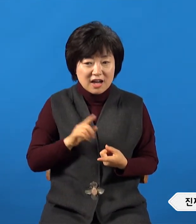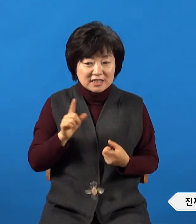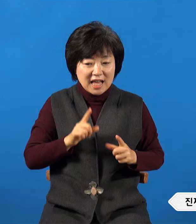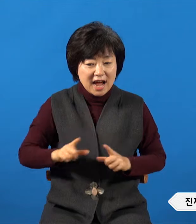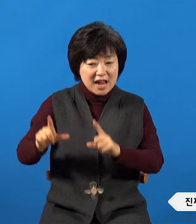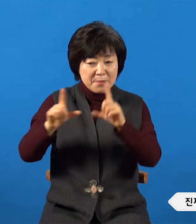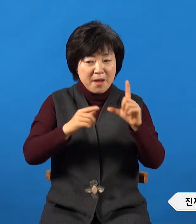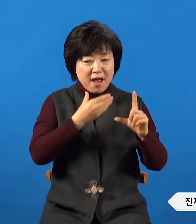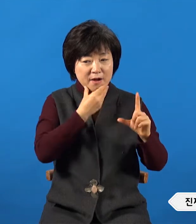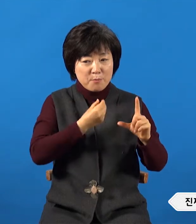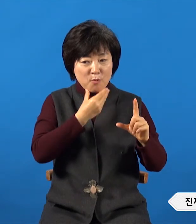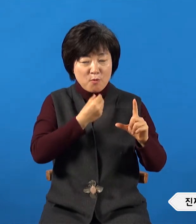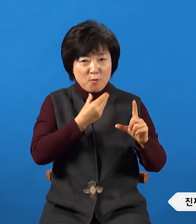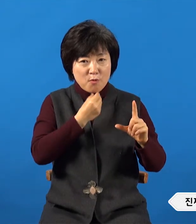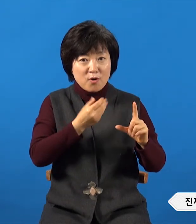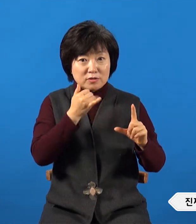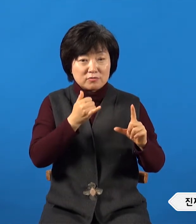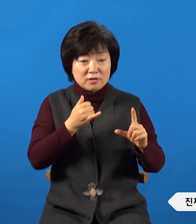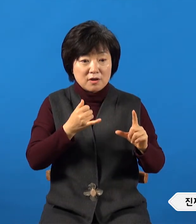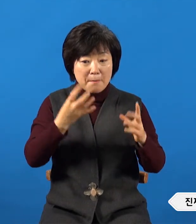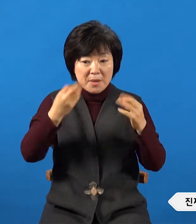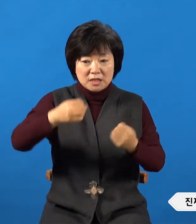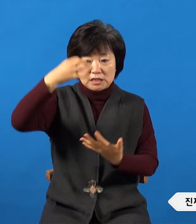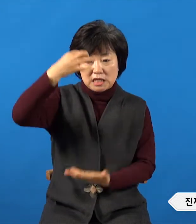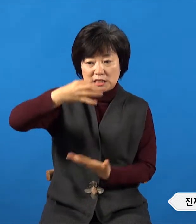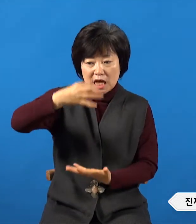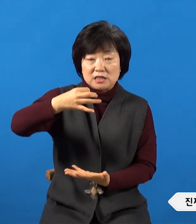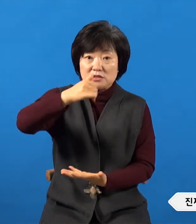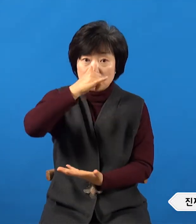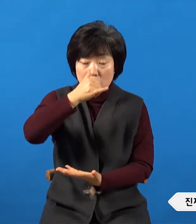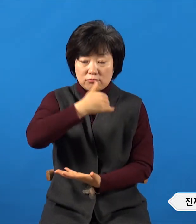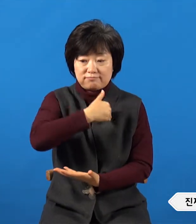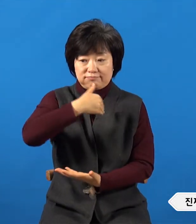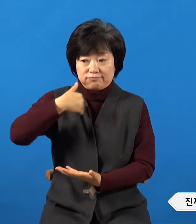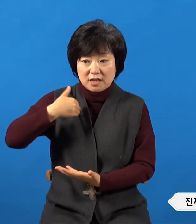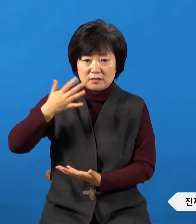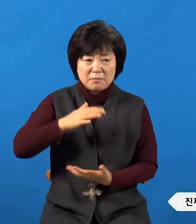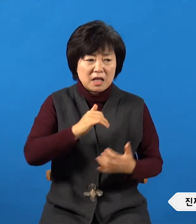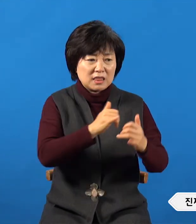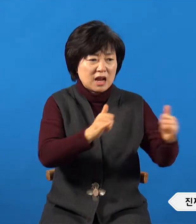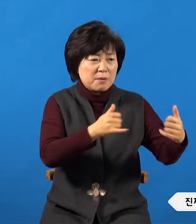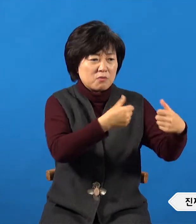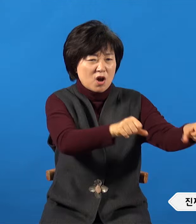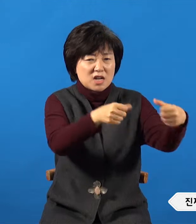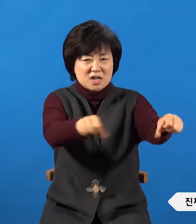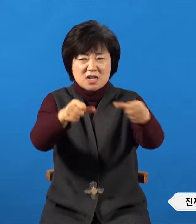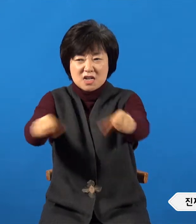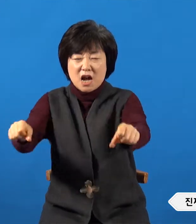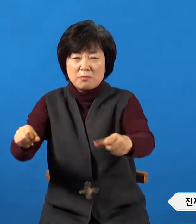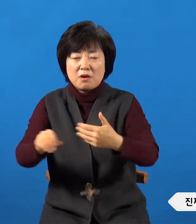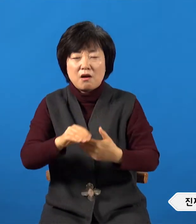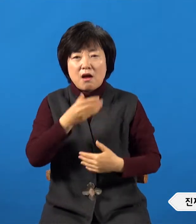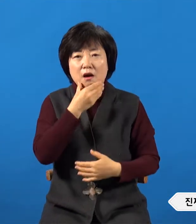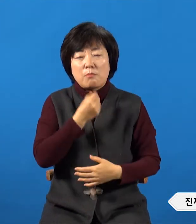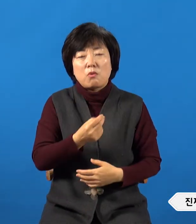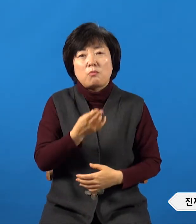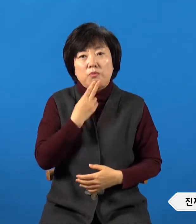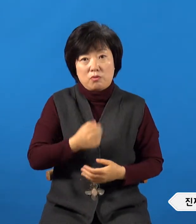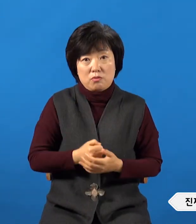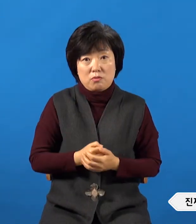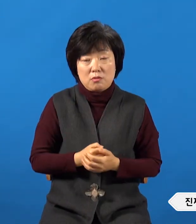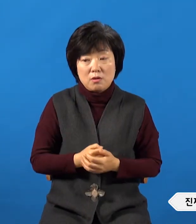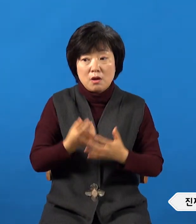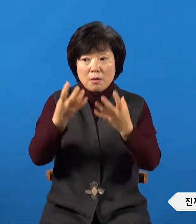행복을 주장합니다. 많은 소유를 갖다 있다 할지라도 관계가 좋지 못하면 행복할 수가